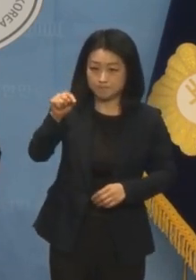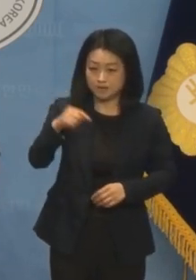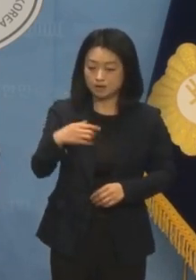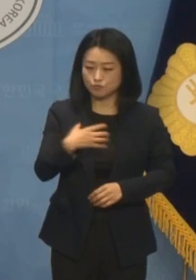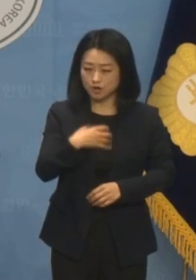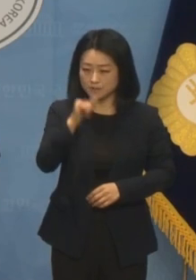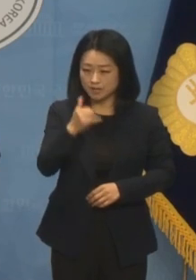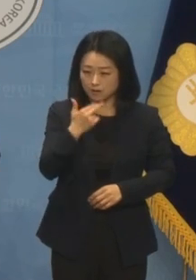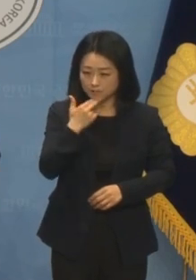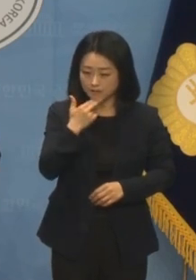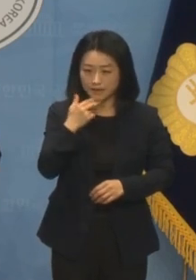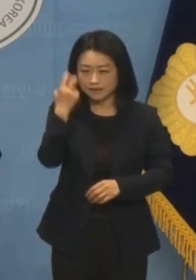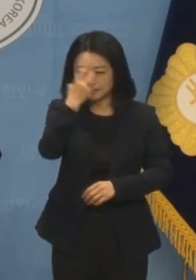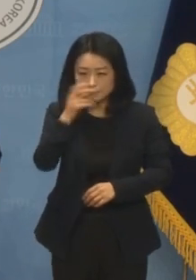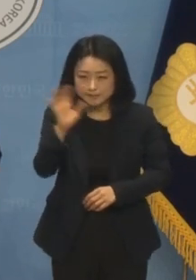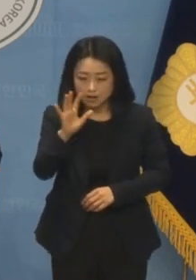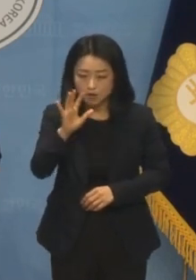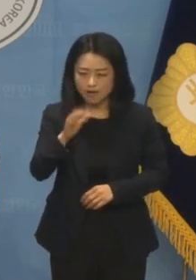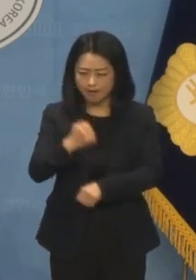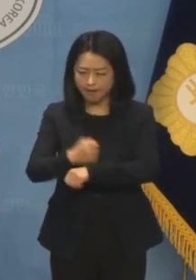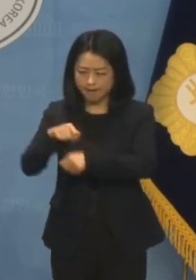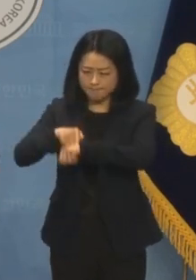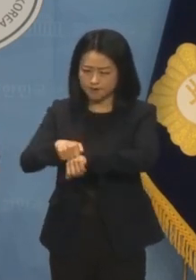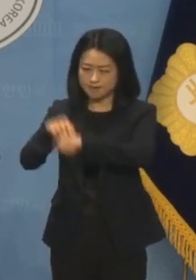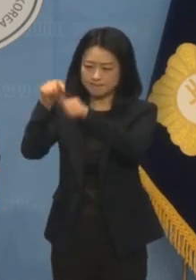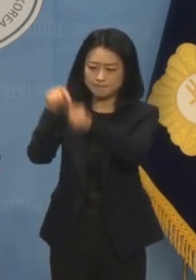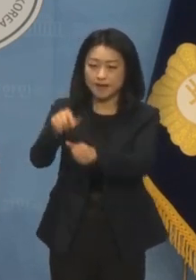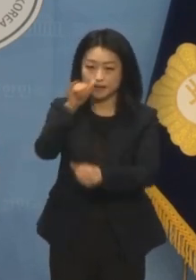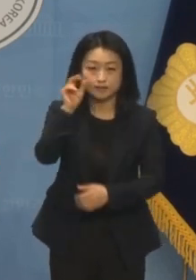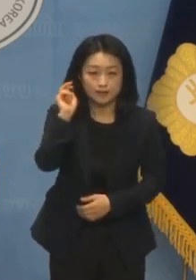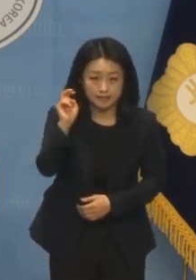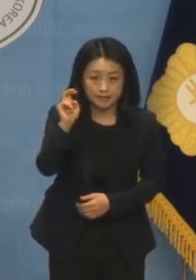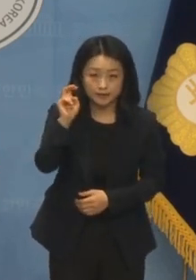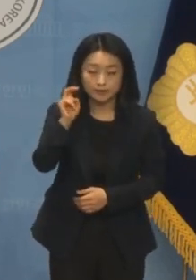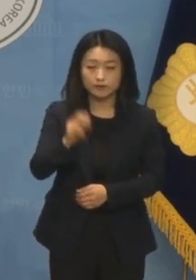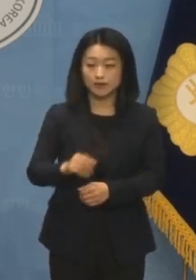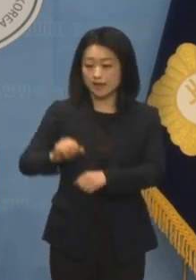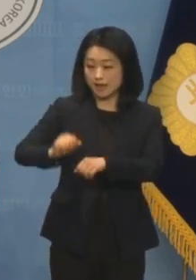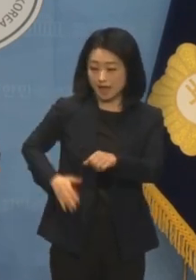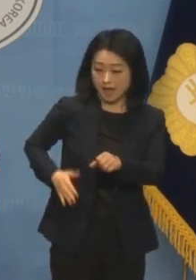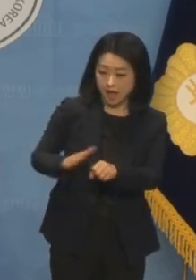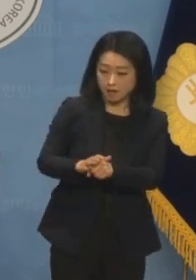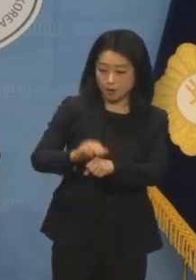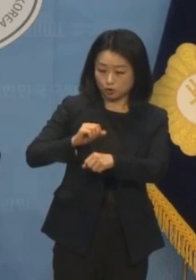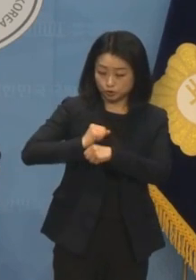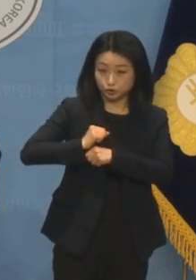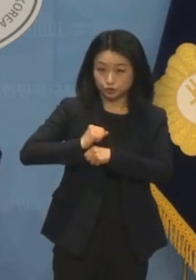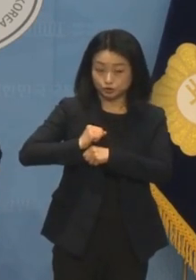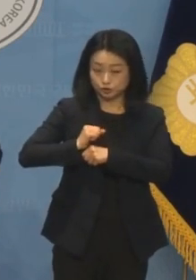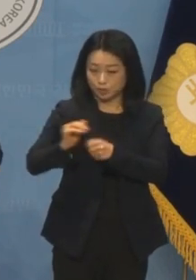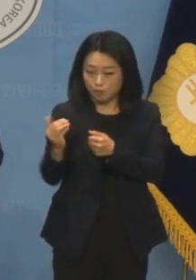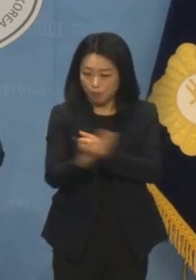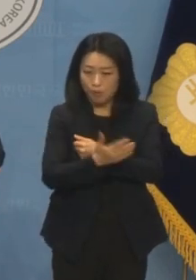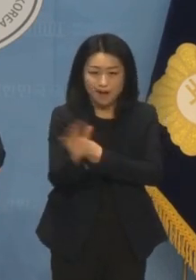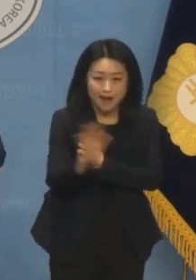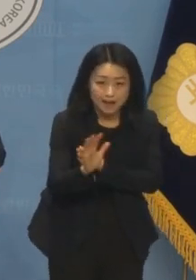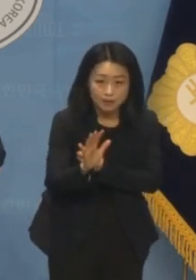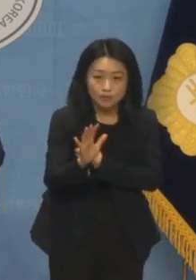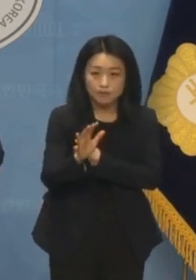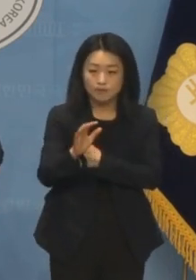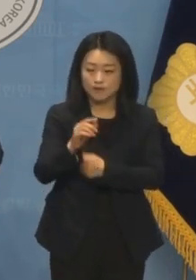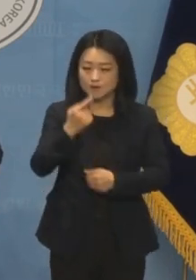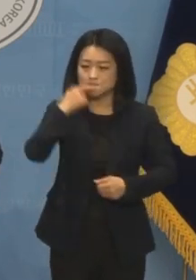않았습니다. 고 최수근 상병 등 수색 작전에 투입된 용사들의 안전보다 해병대